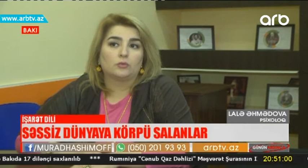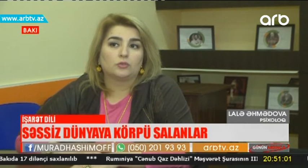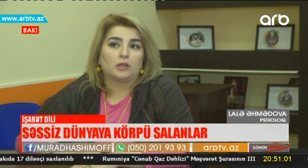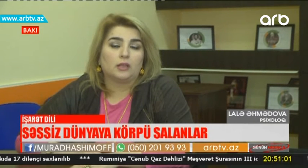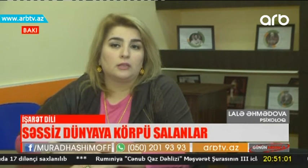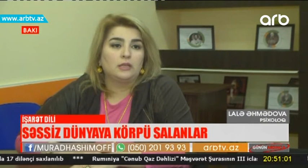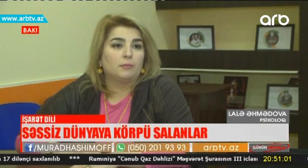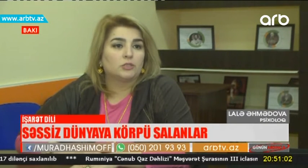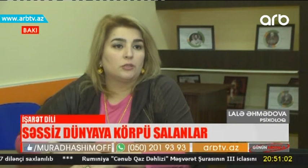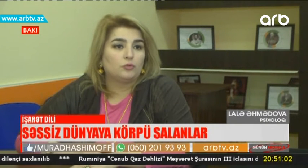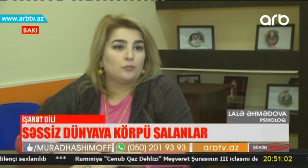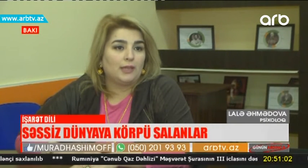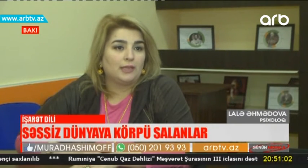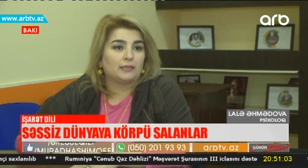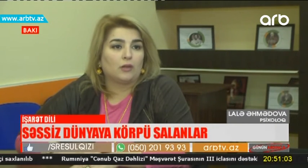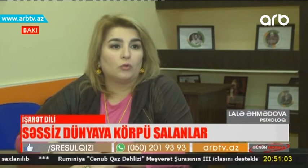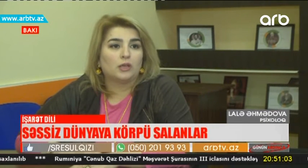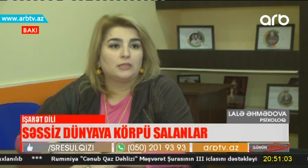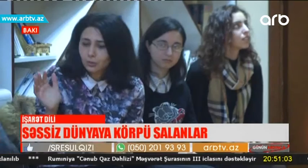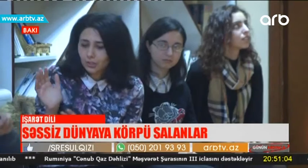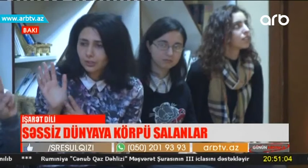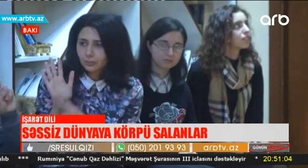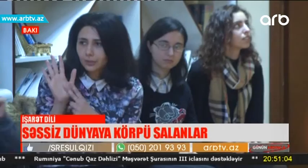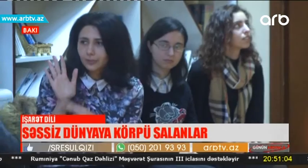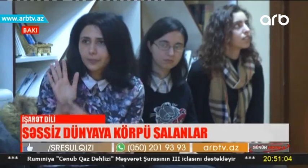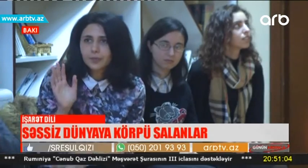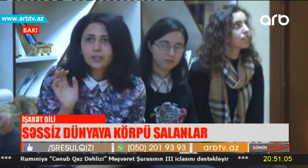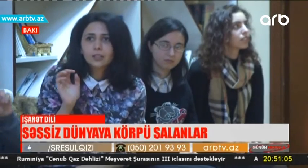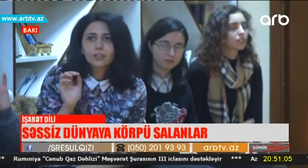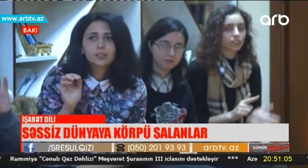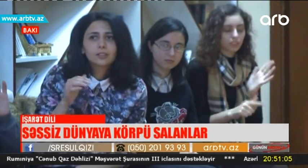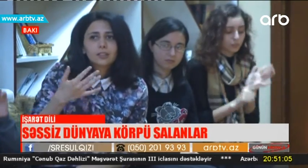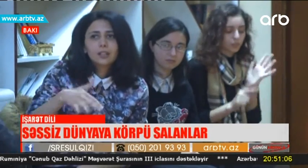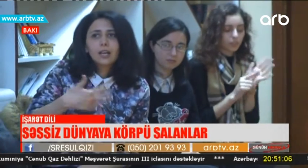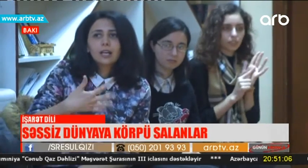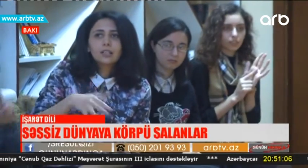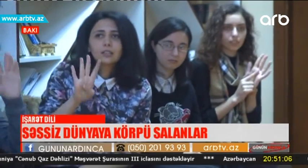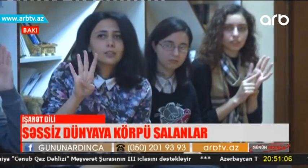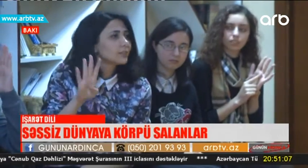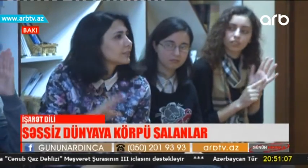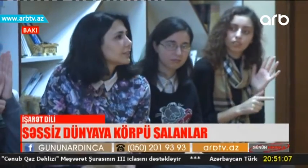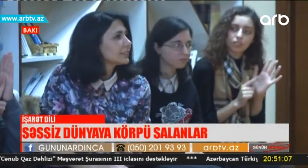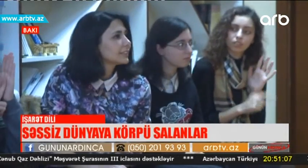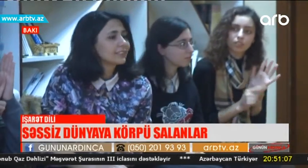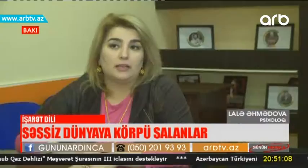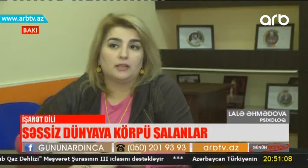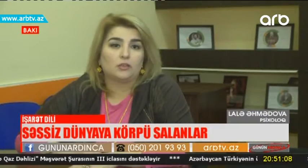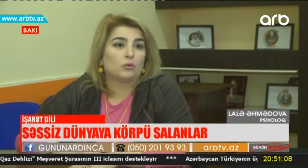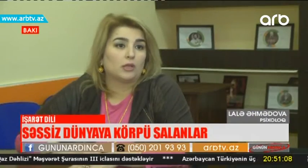uşaqları başa düşmək yerinə, onların nitq dilini öyrənmək yerinə, fikirlərini izah etməkdə çətinlik çəkdikləri anda onlara